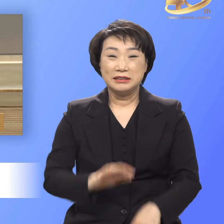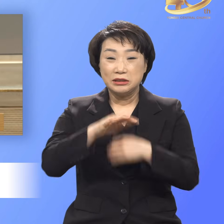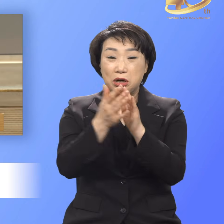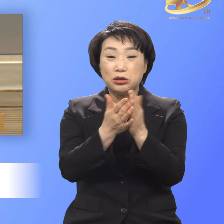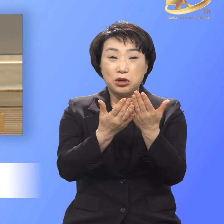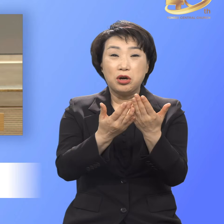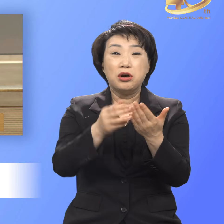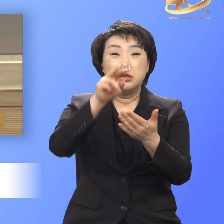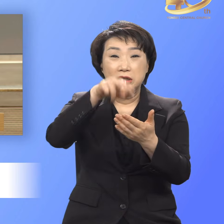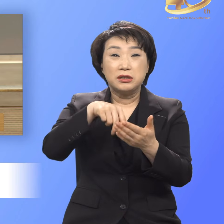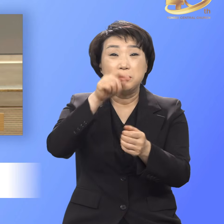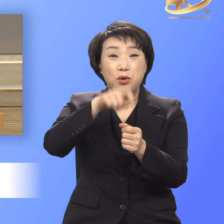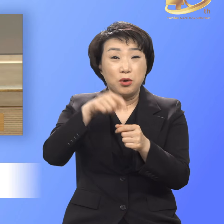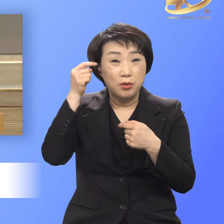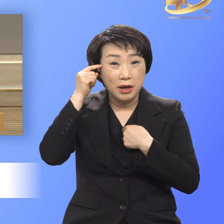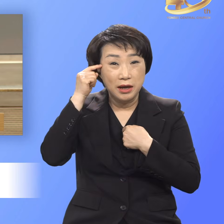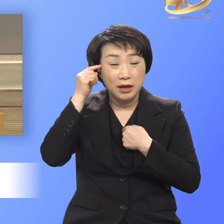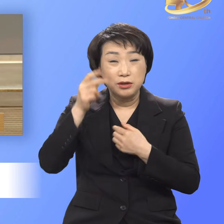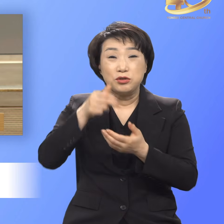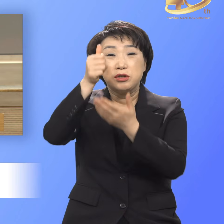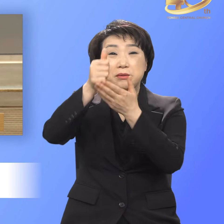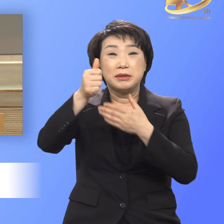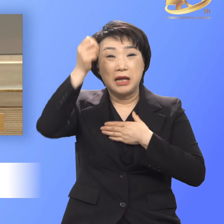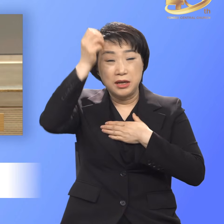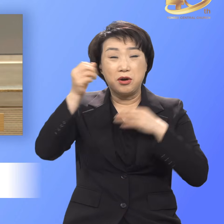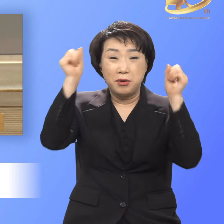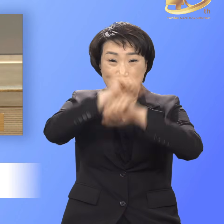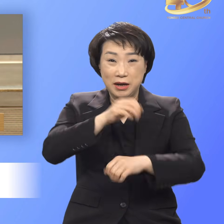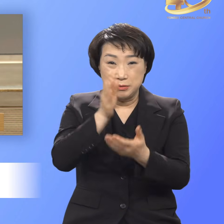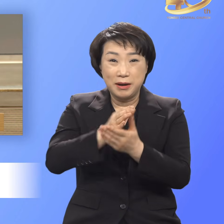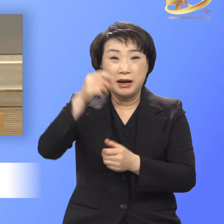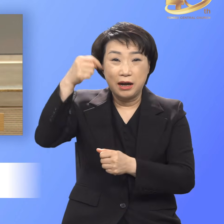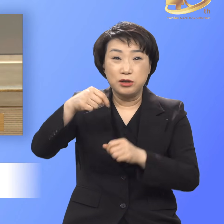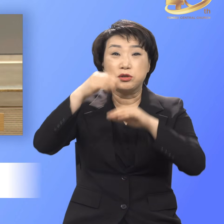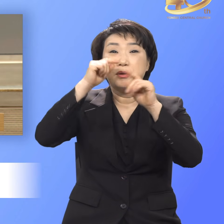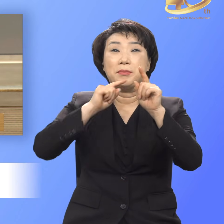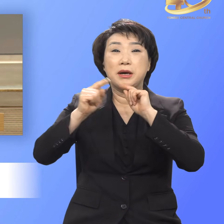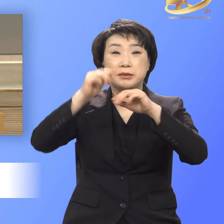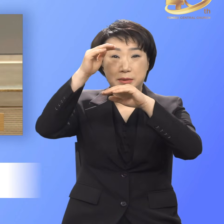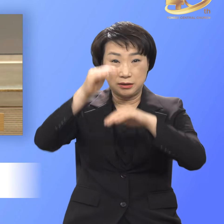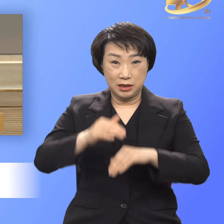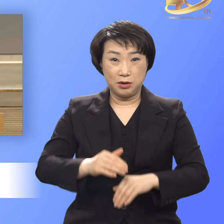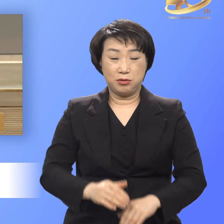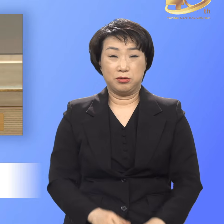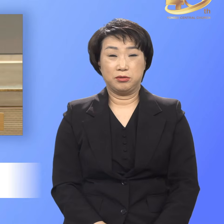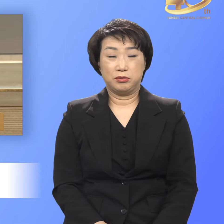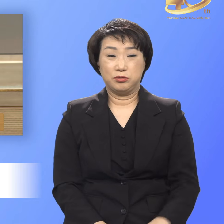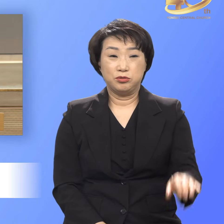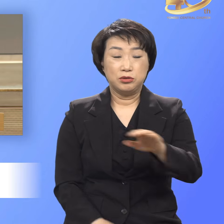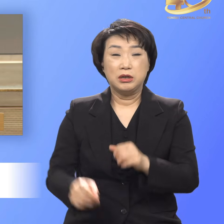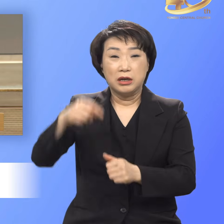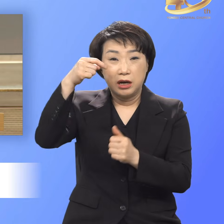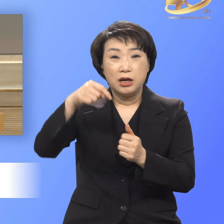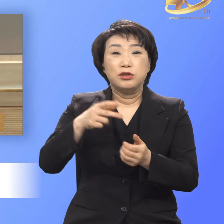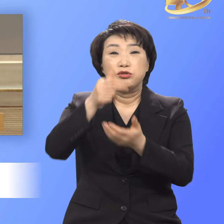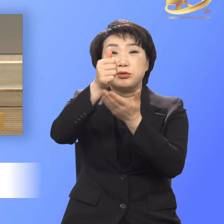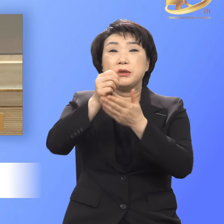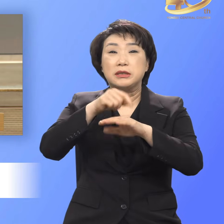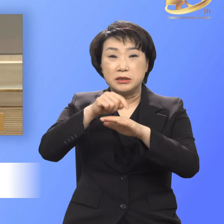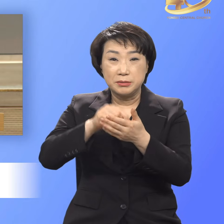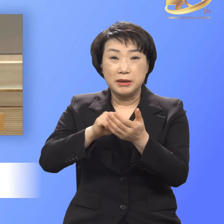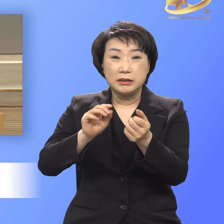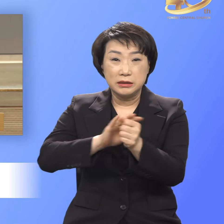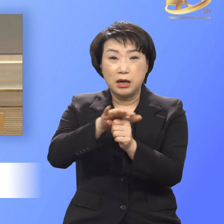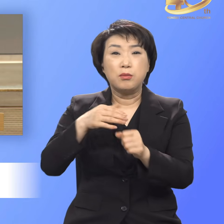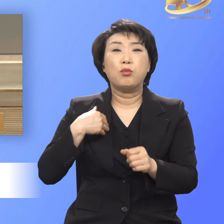성경을 왜 읽느냐? 주님 망하지 말라고 일러준 말씀인데 일러준 주님의 진실한